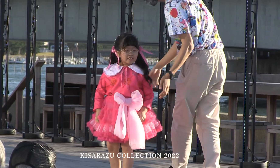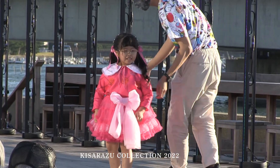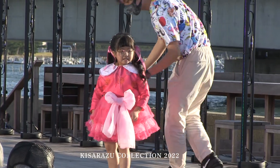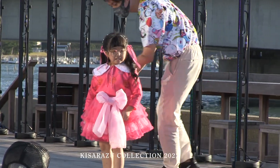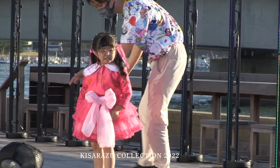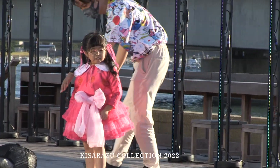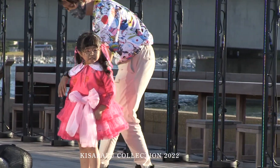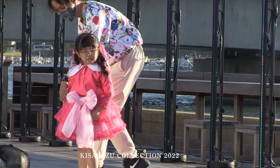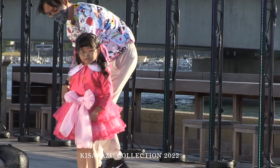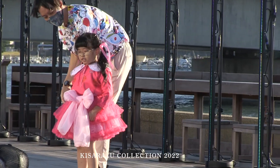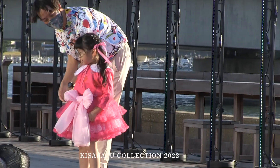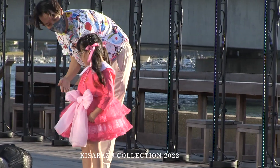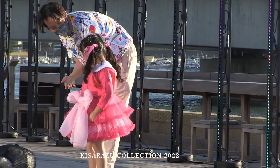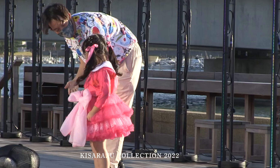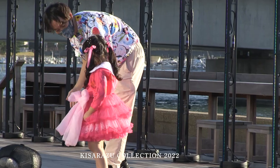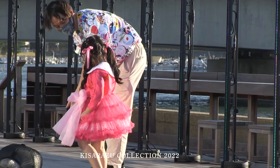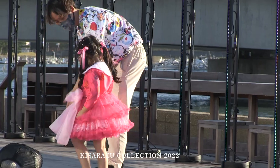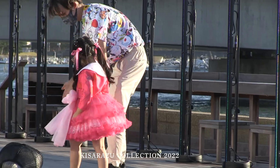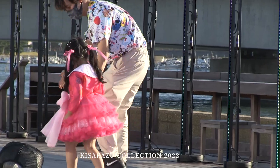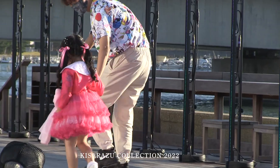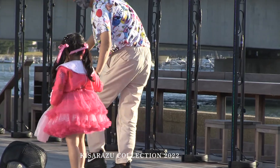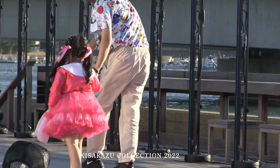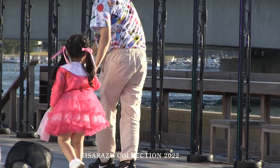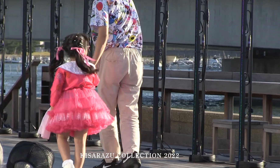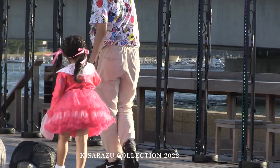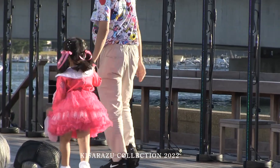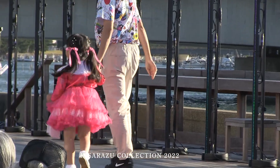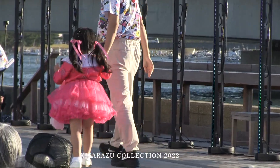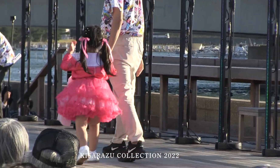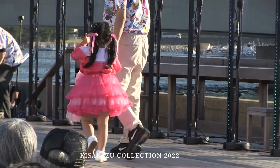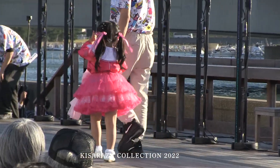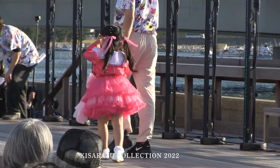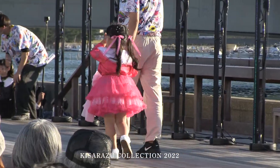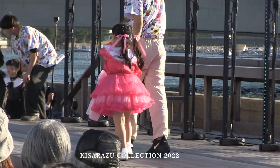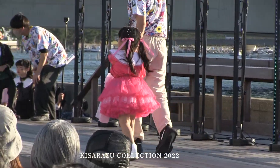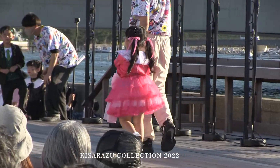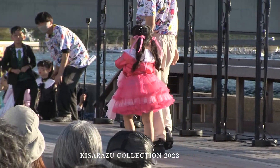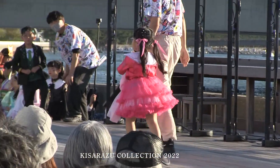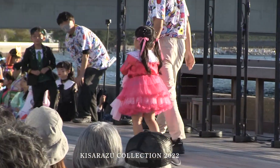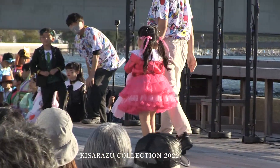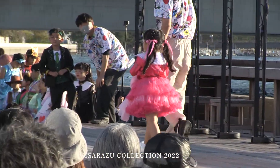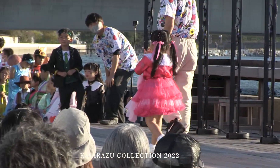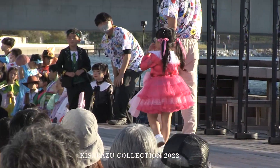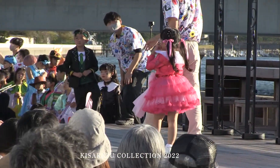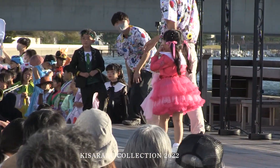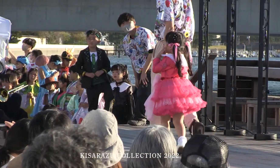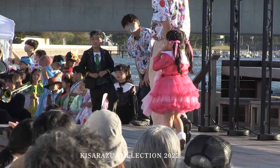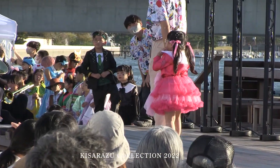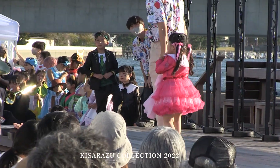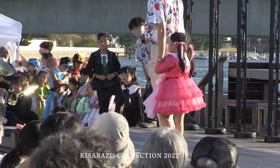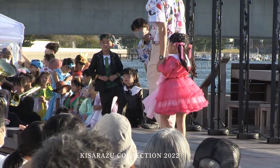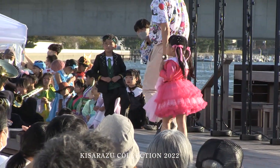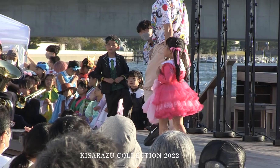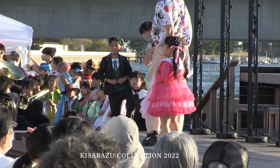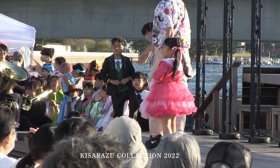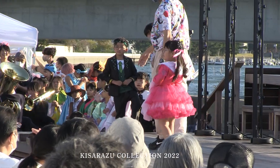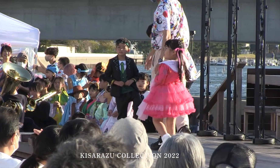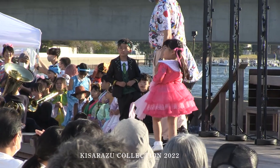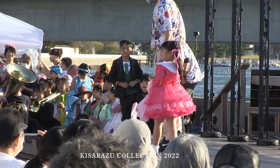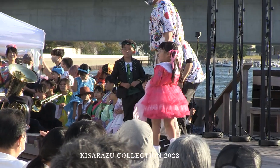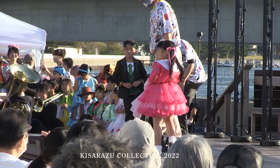ているのを見たらとても可愛いと感じたところから制作されました。デザインのポイントは